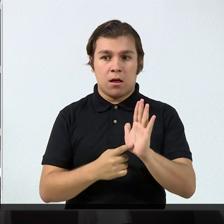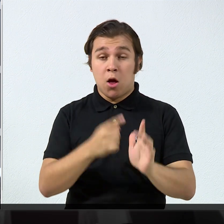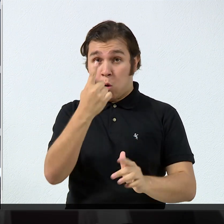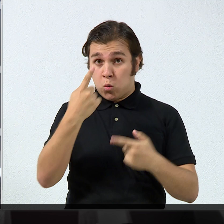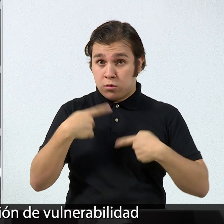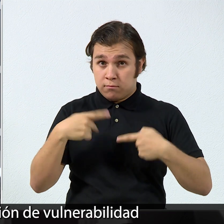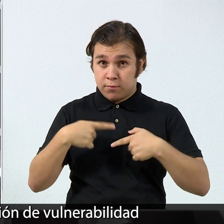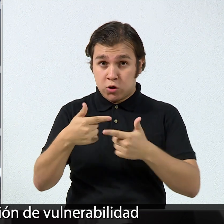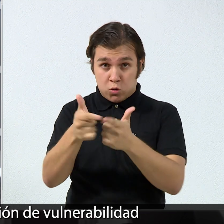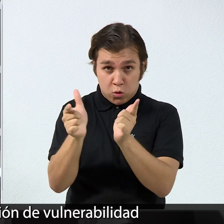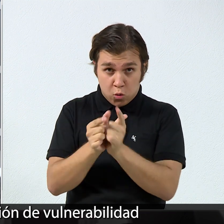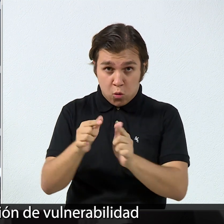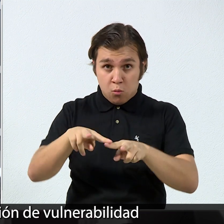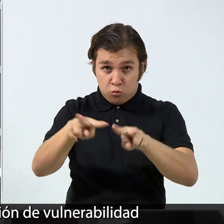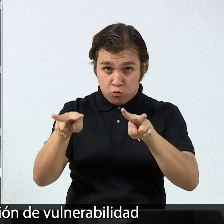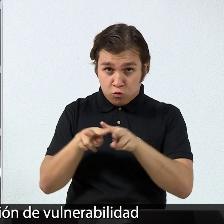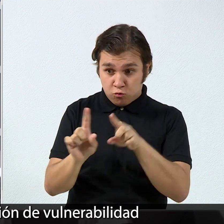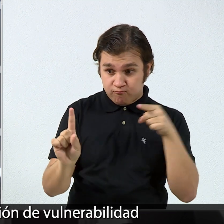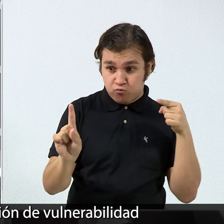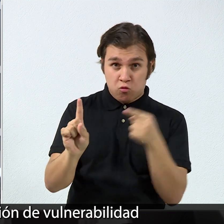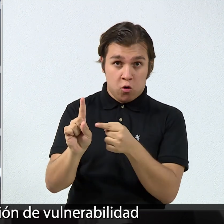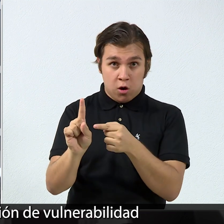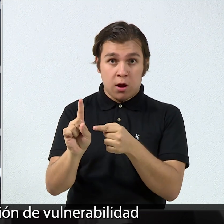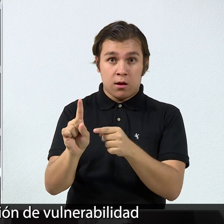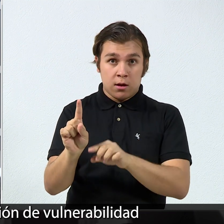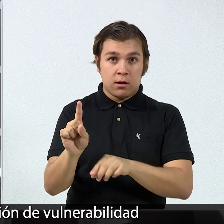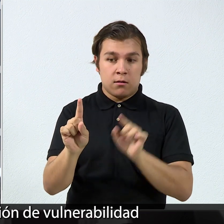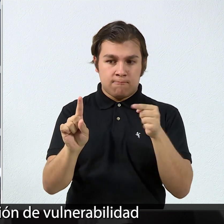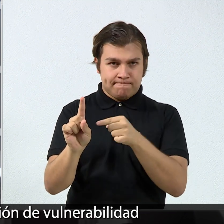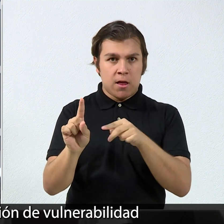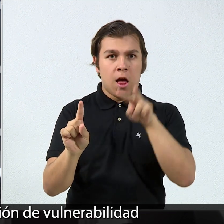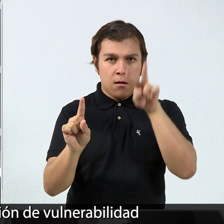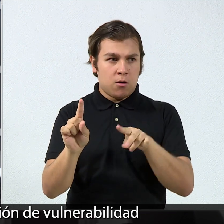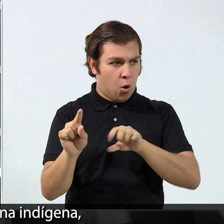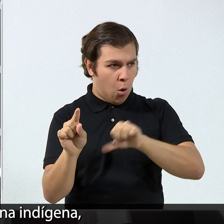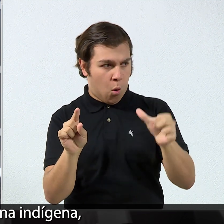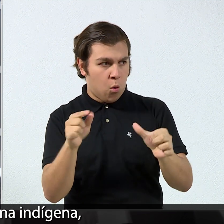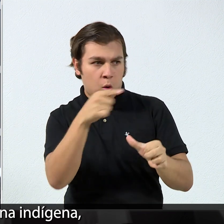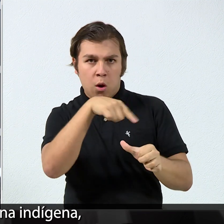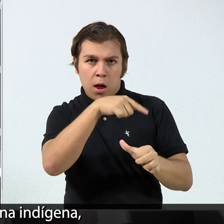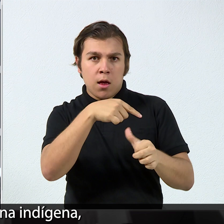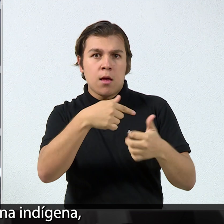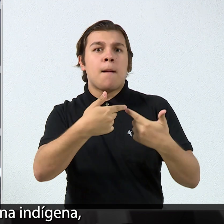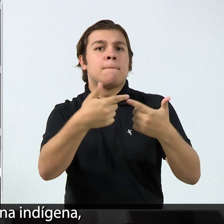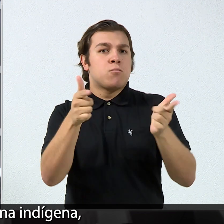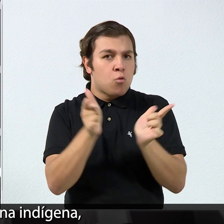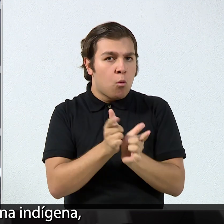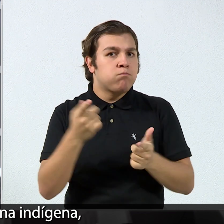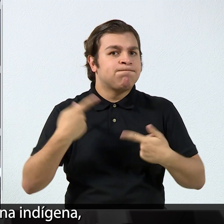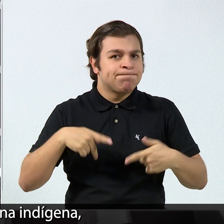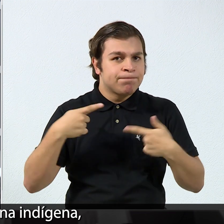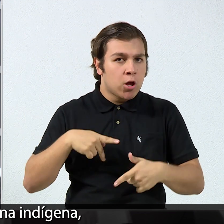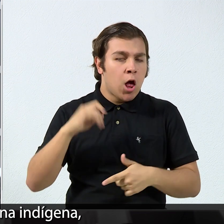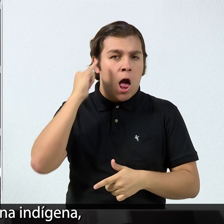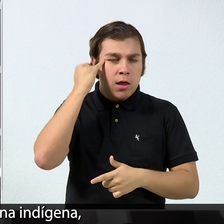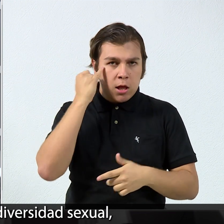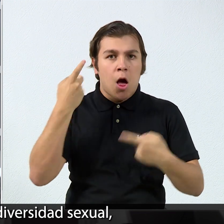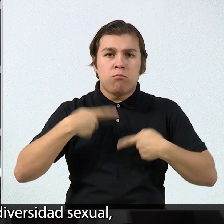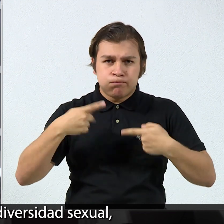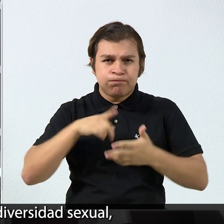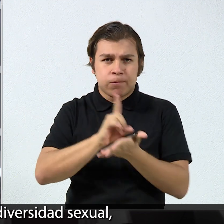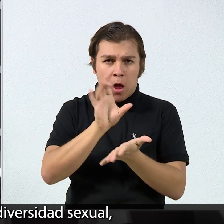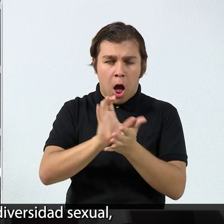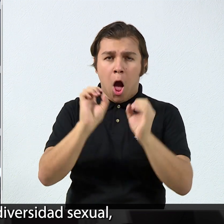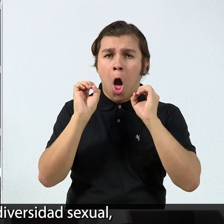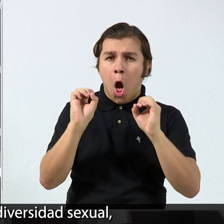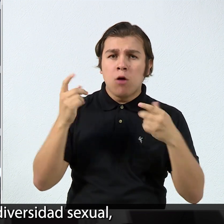persona perteneciente a un grupo en situación de vulnerabilidad manifieste su adscripción como persona indígena, persona con discapacidad o